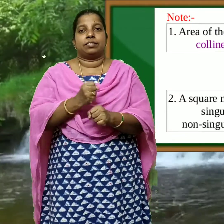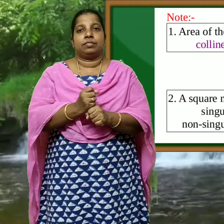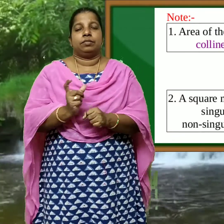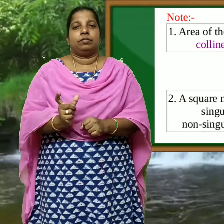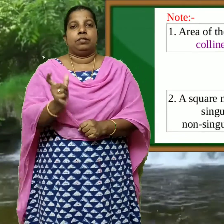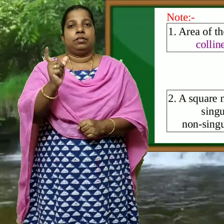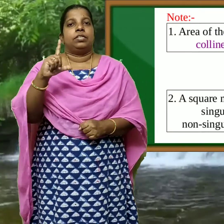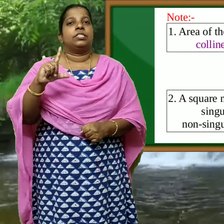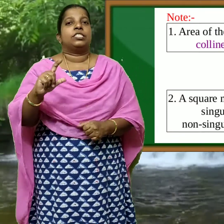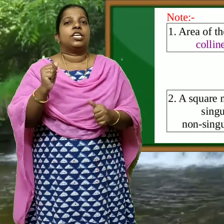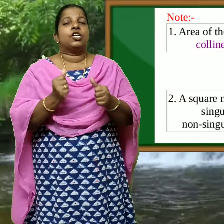മെട്രിക്സ്.